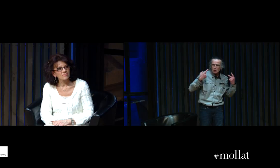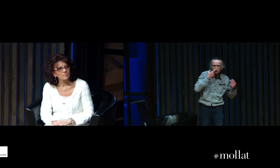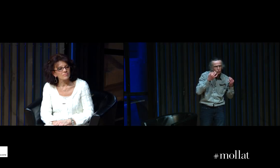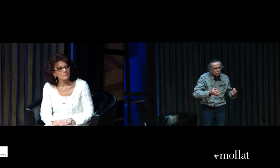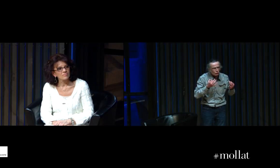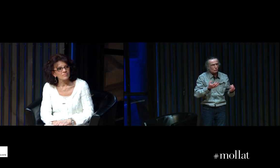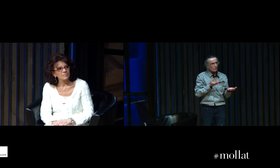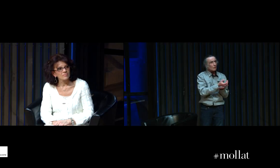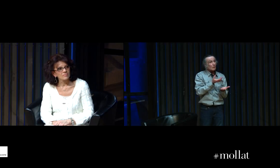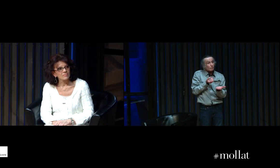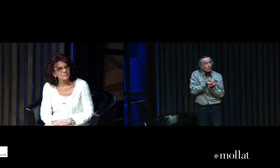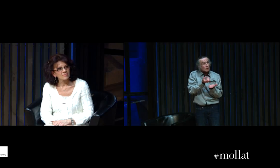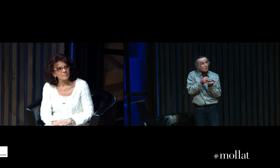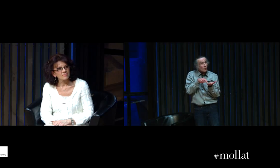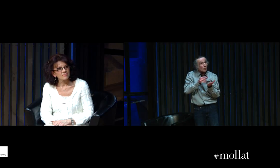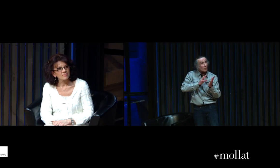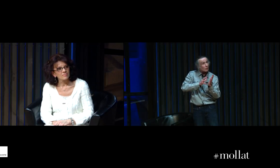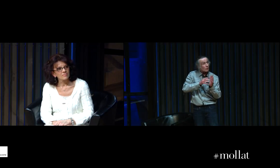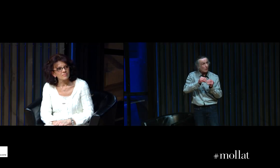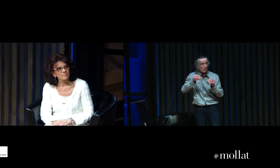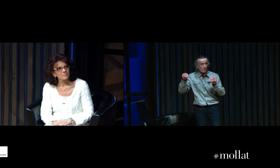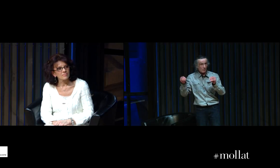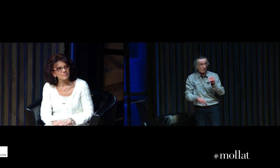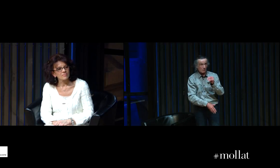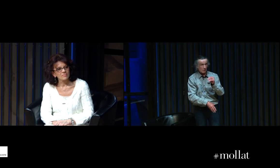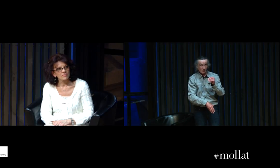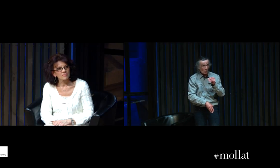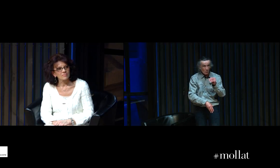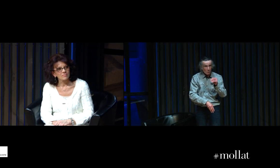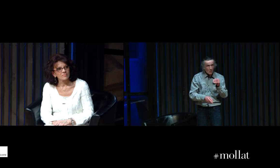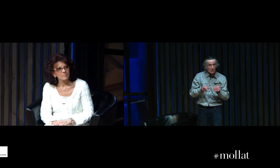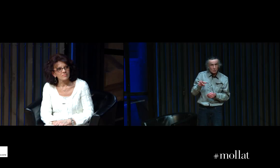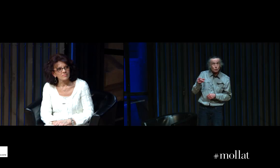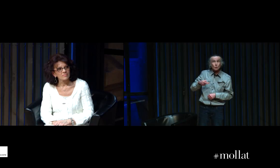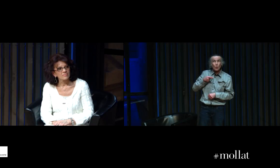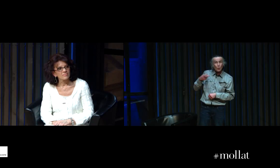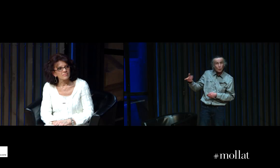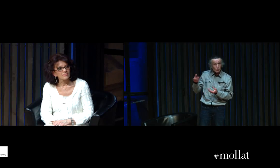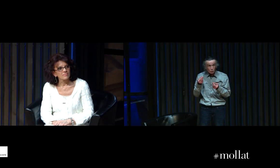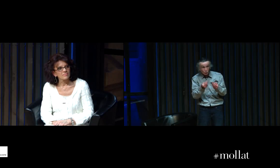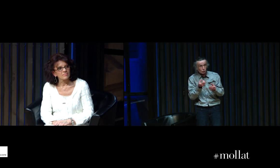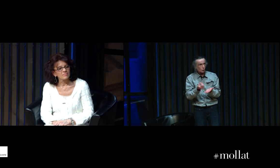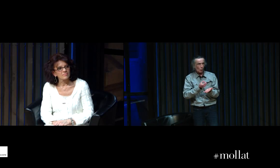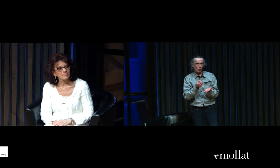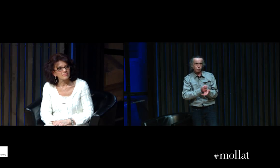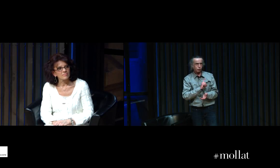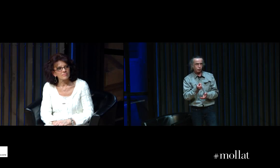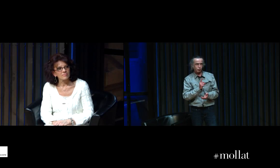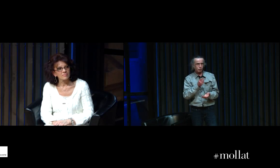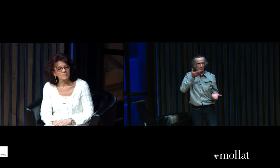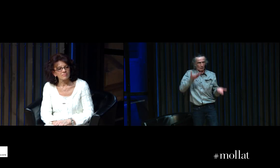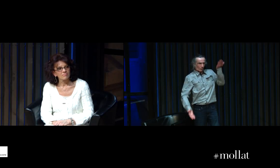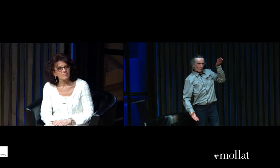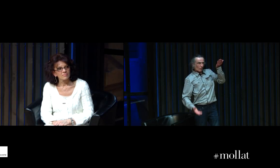oreilles déficientes. Et en fait, ce type d'information qui est donnée aux parents d'enfants sourds qui